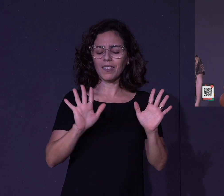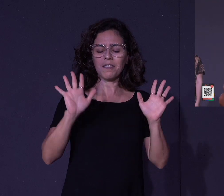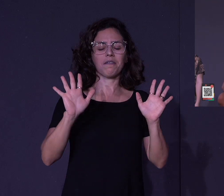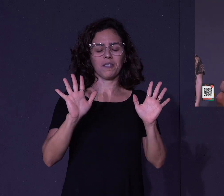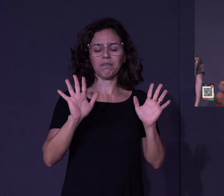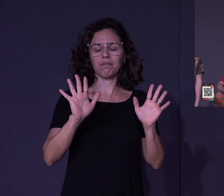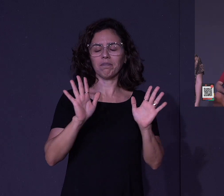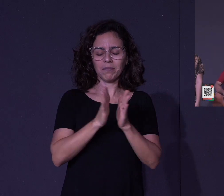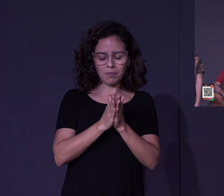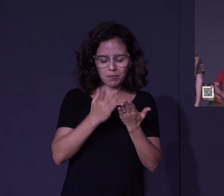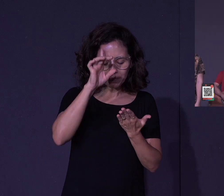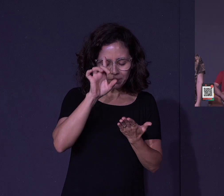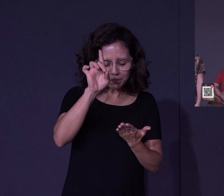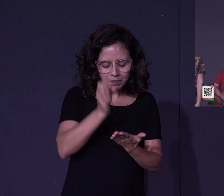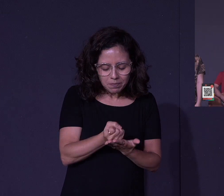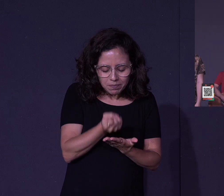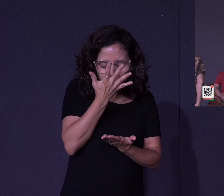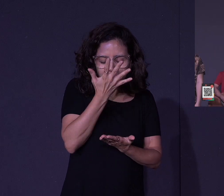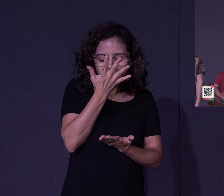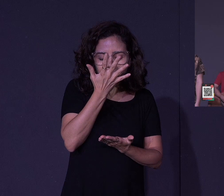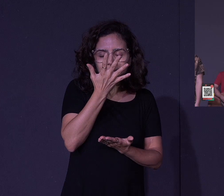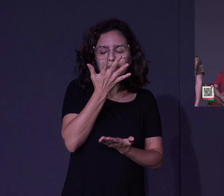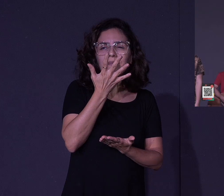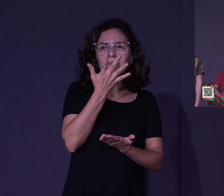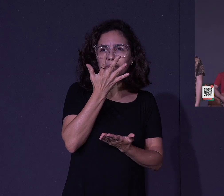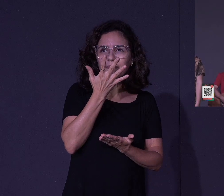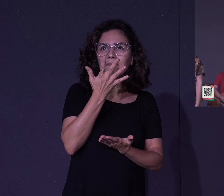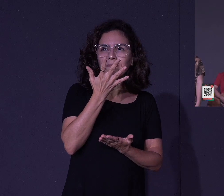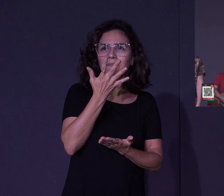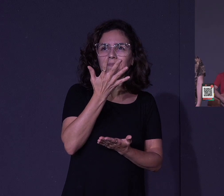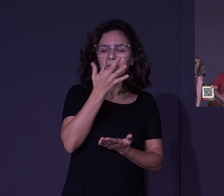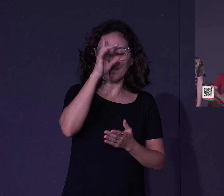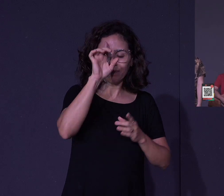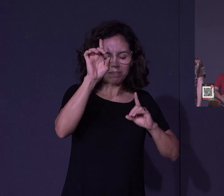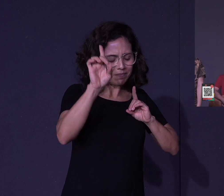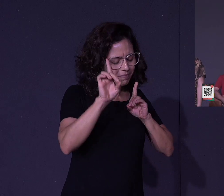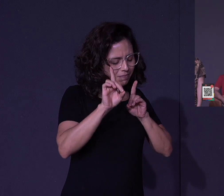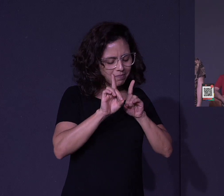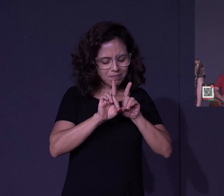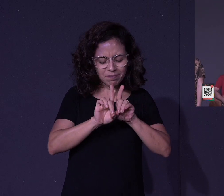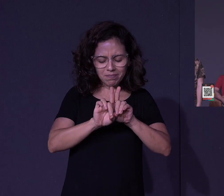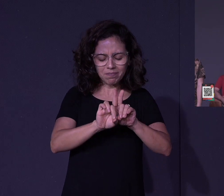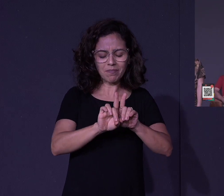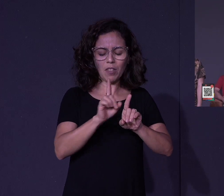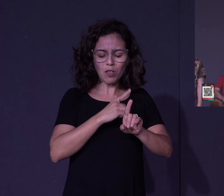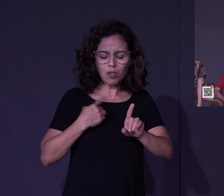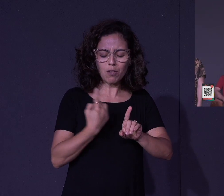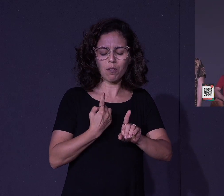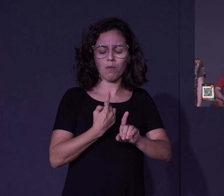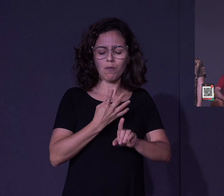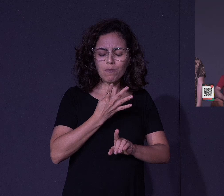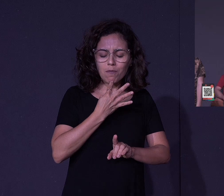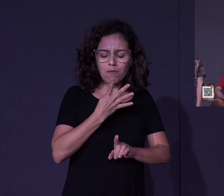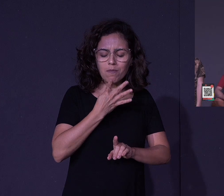na nossa caminhada contigo possamos fundamentar o nosso conhecimento acerca da pessoa do Senhor na tua